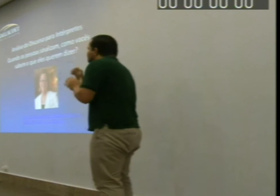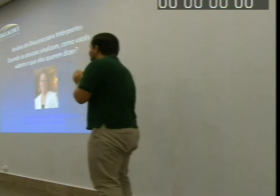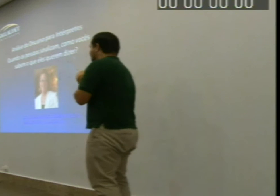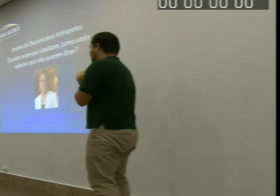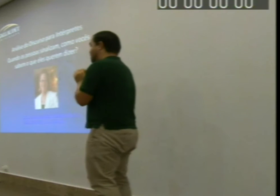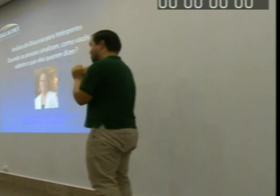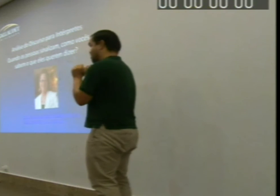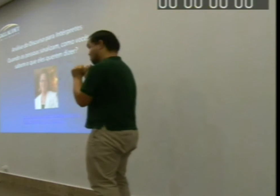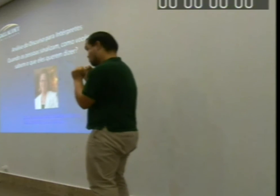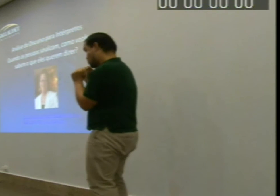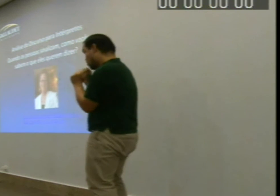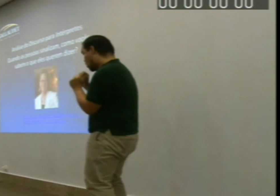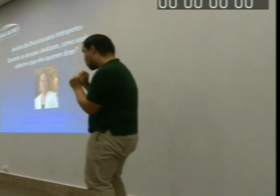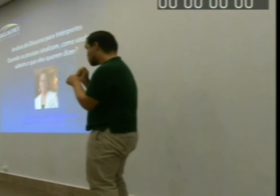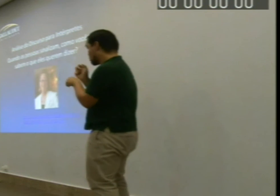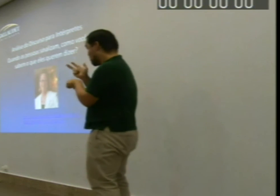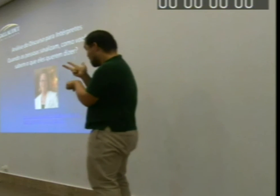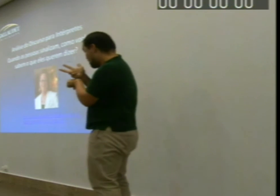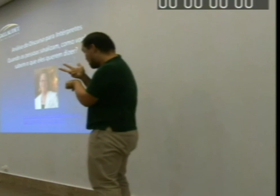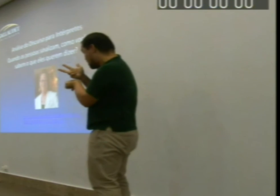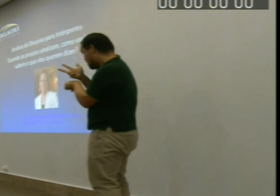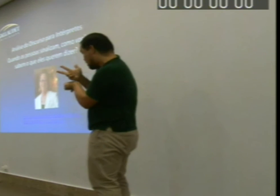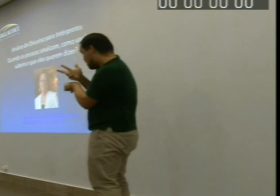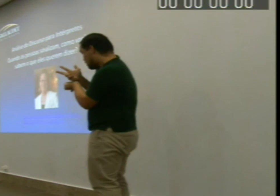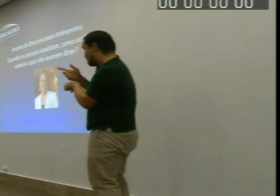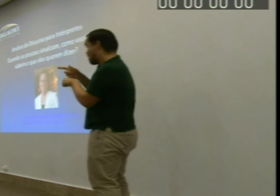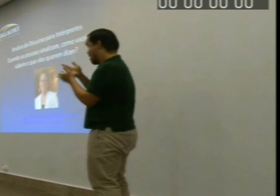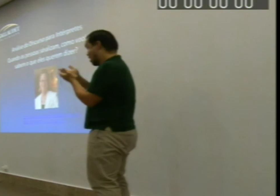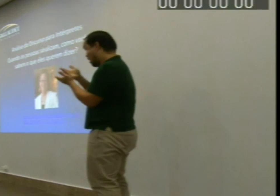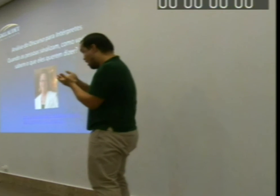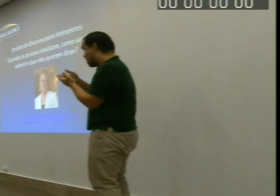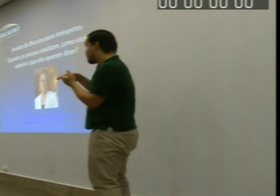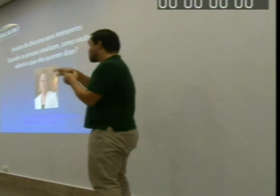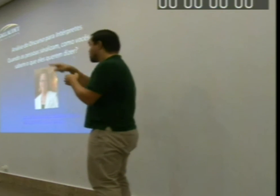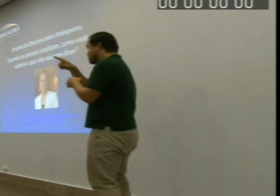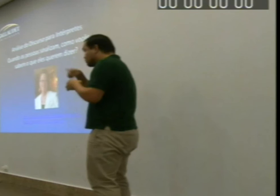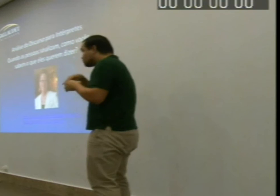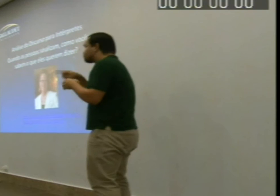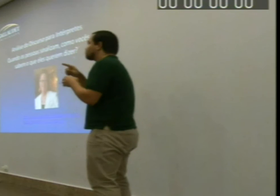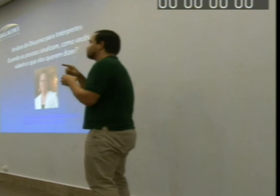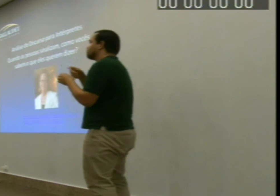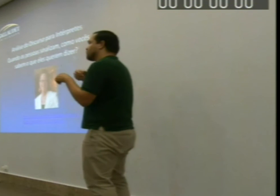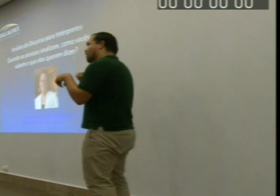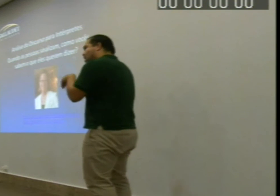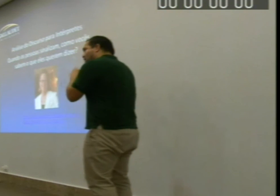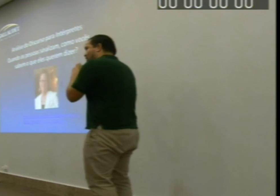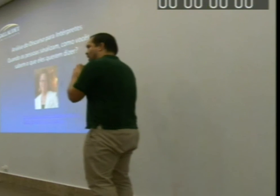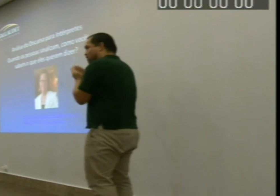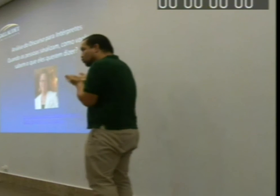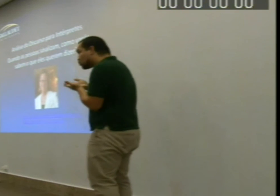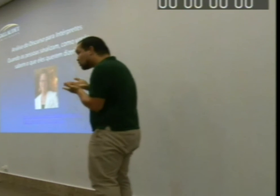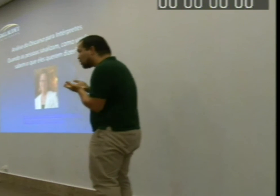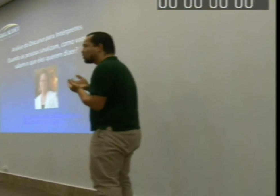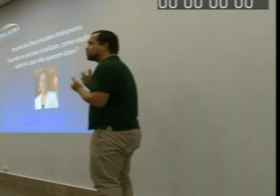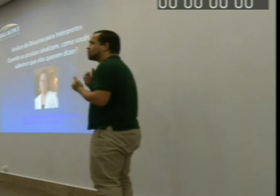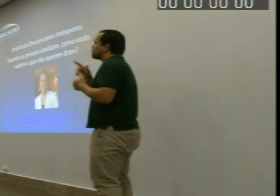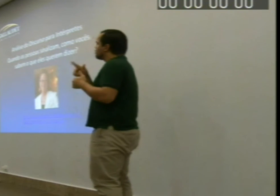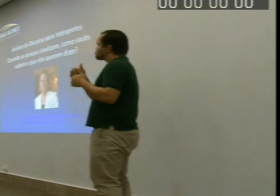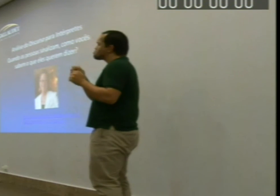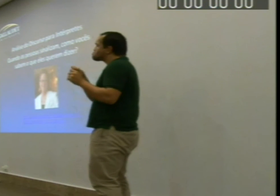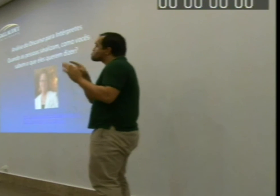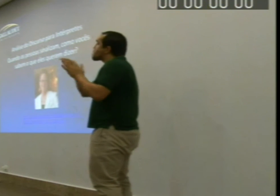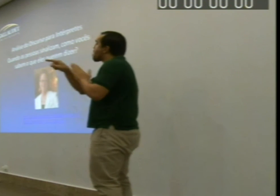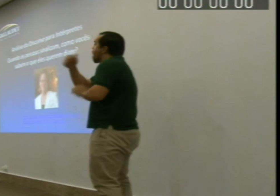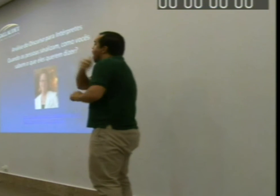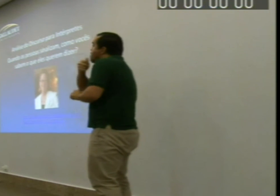ia chamava um perguntava eu posso filmar você eu posso filmar para poder estudar levar para casa